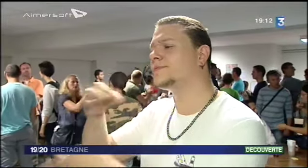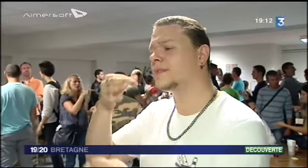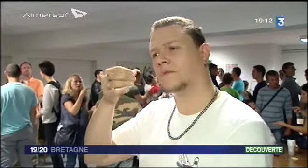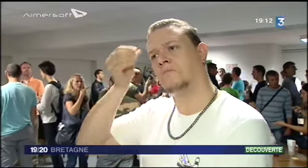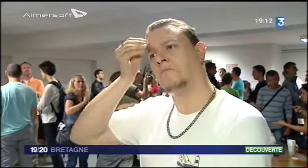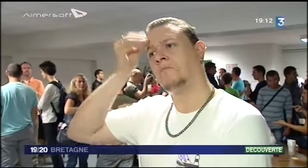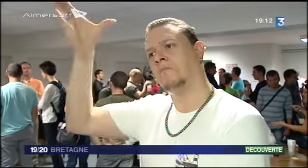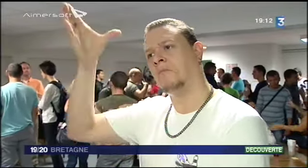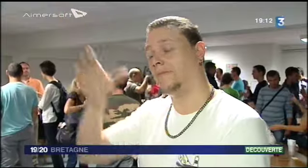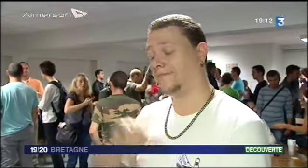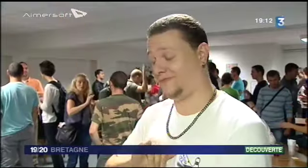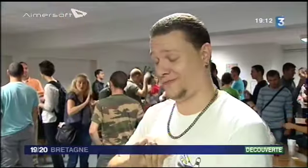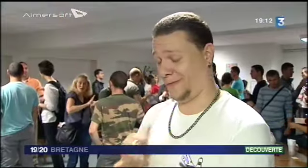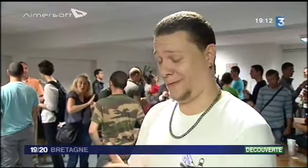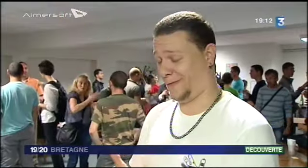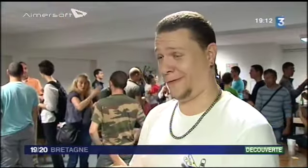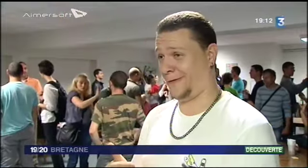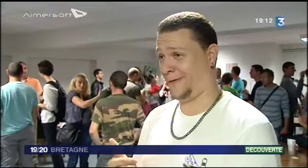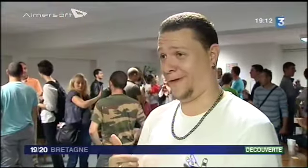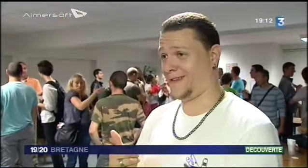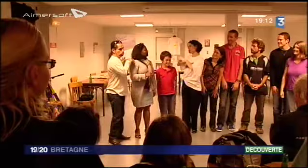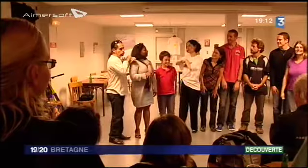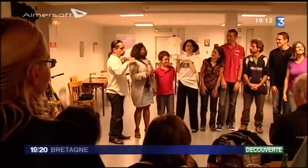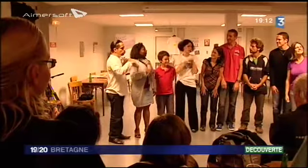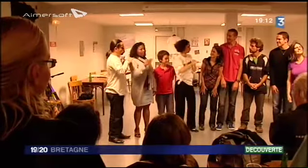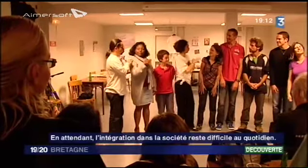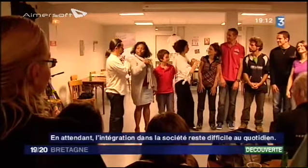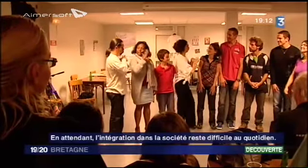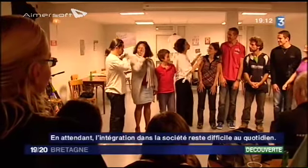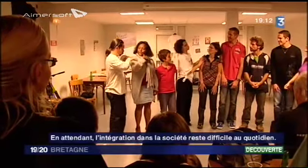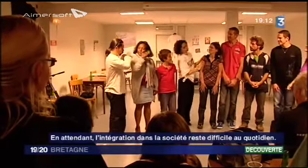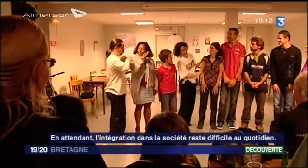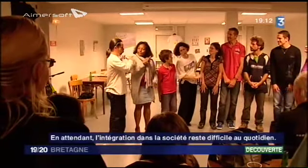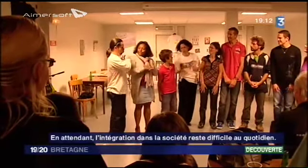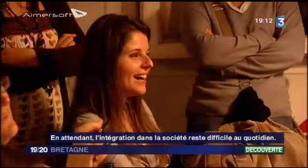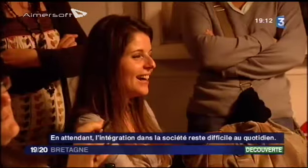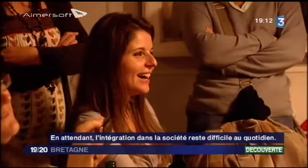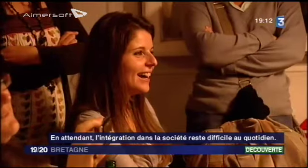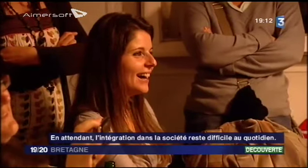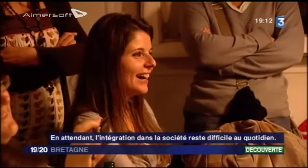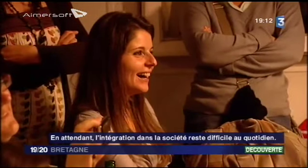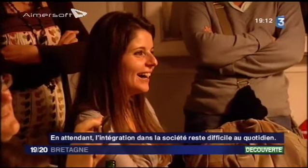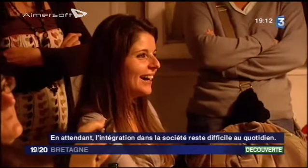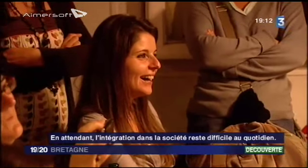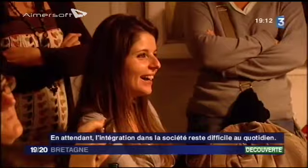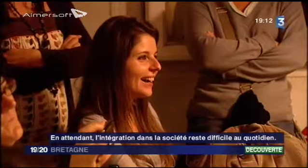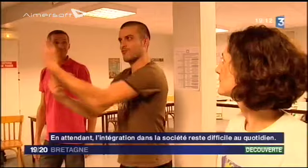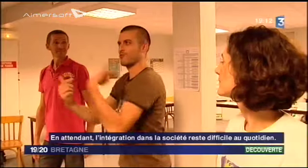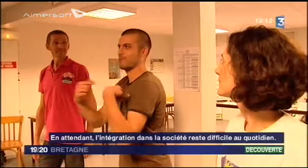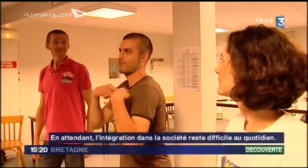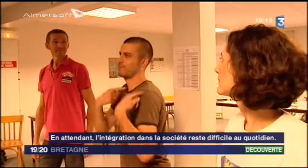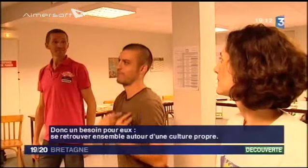que la parole rend intelligent,'est faux. En attendant, l'intégration dans la société reste difficile au quotidien,